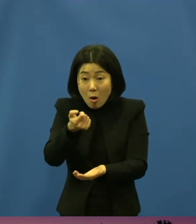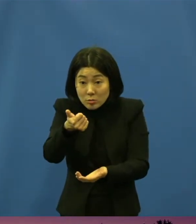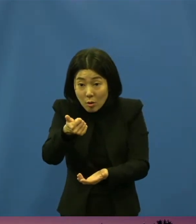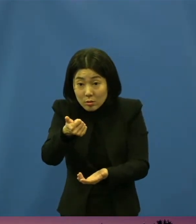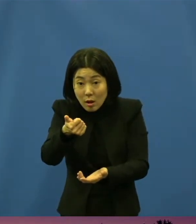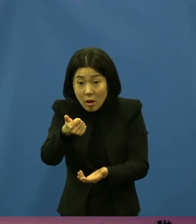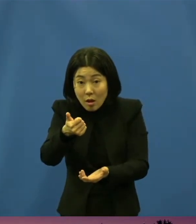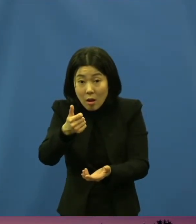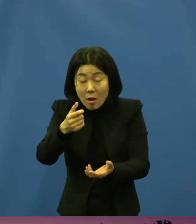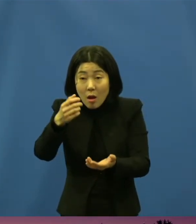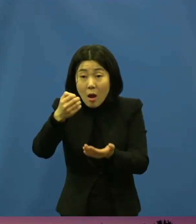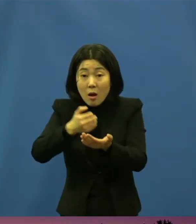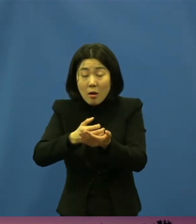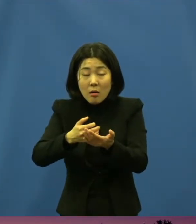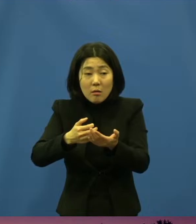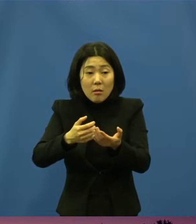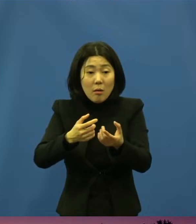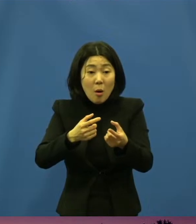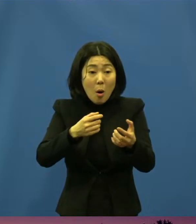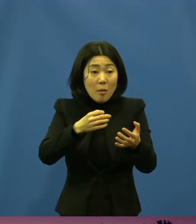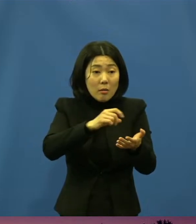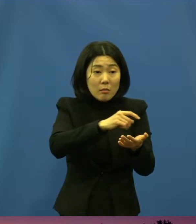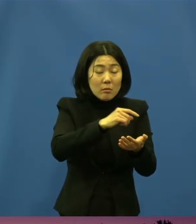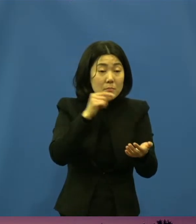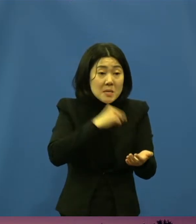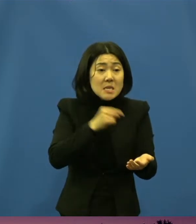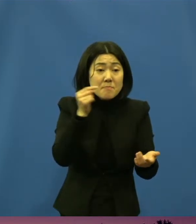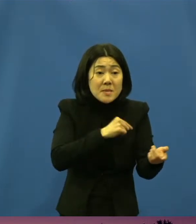나중에는 집까지, 그죠?